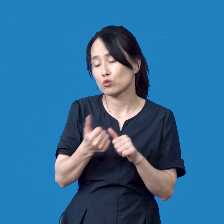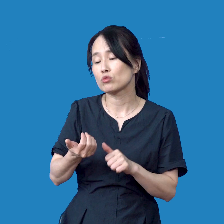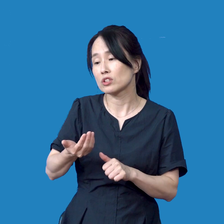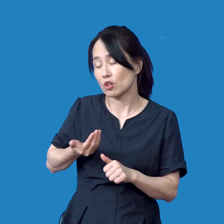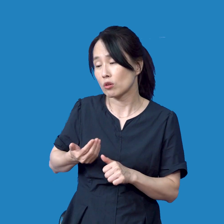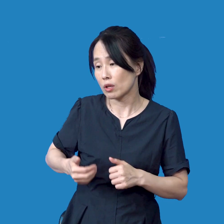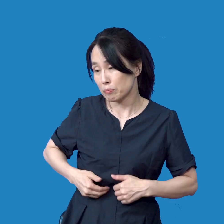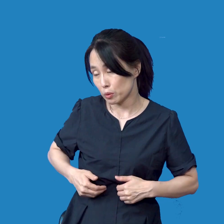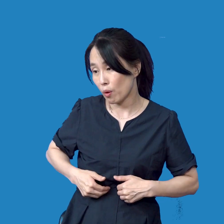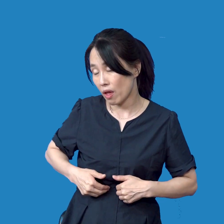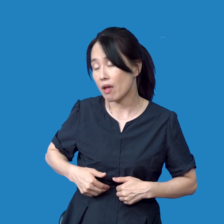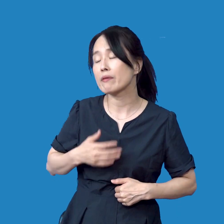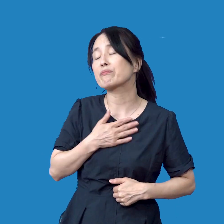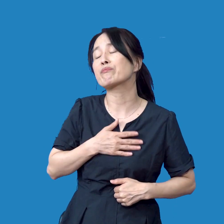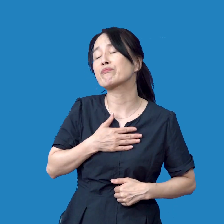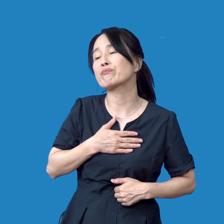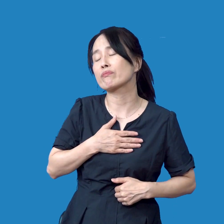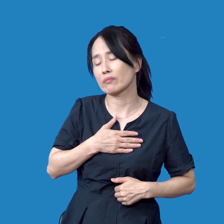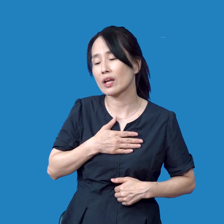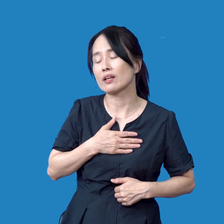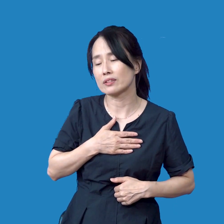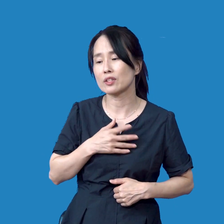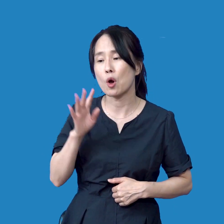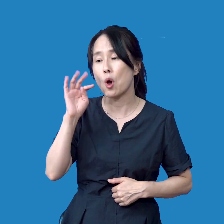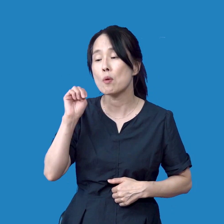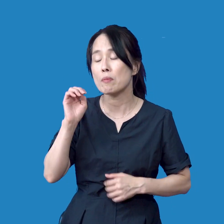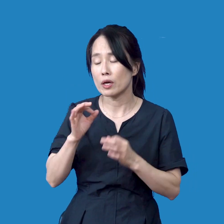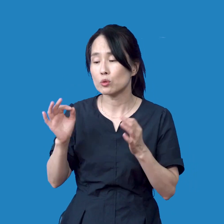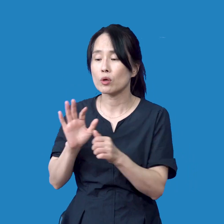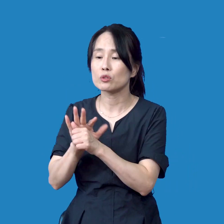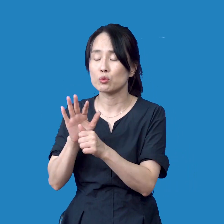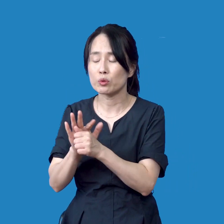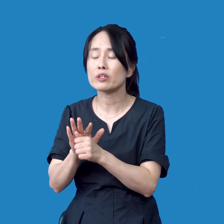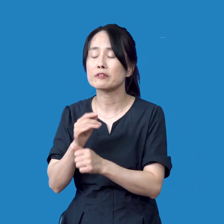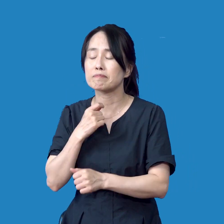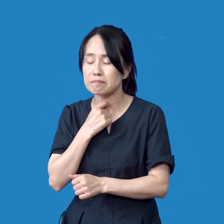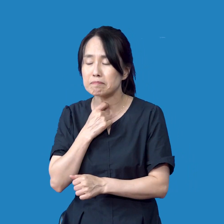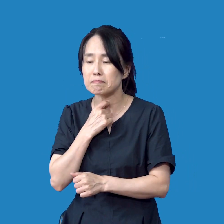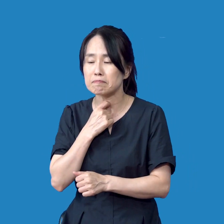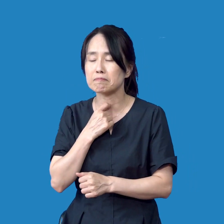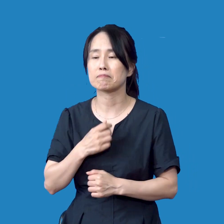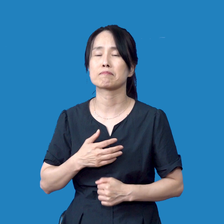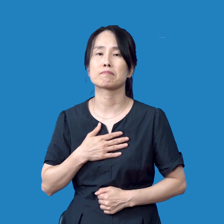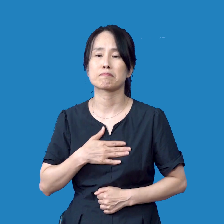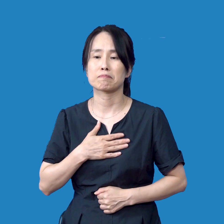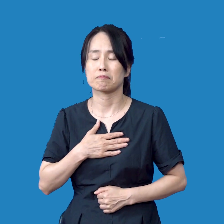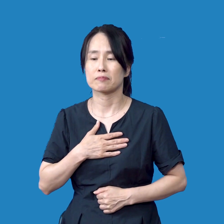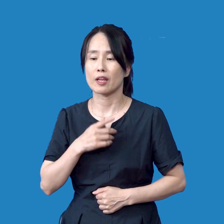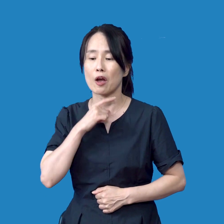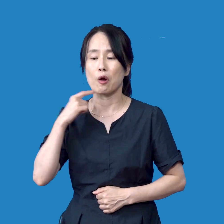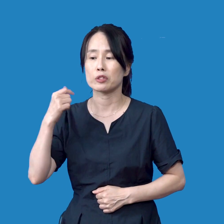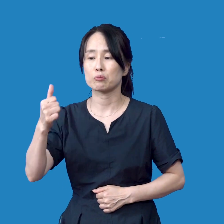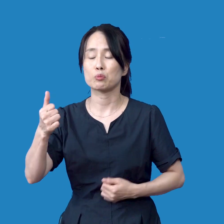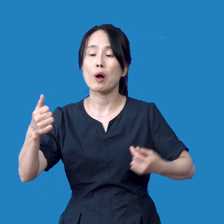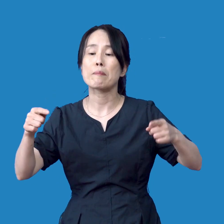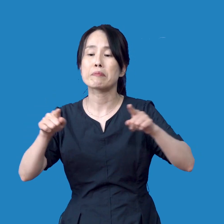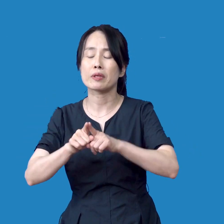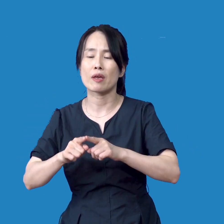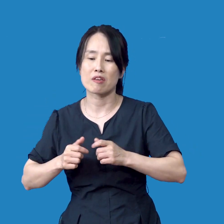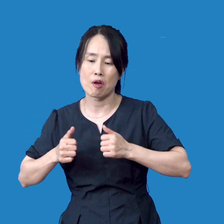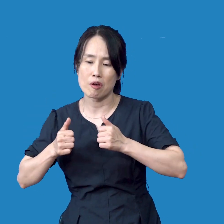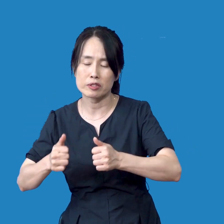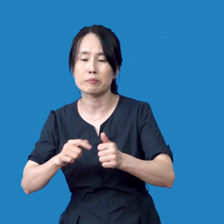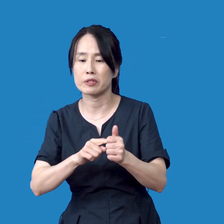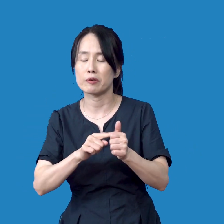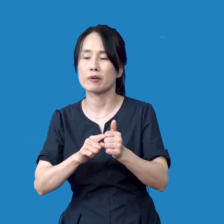신부님이 필요하다면 제가 죽기 전에 얼마간 신부님을 돕겠습니다 했습니다. 그리고 신부 곁에서 열심히 집 짓는